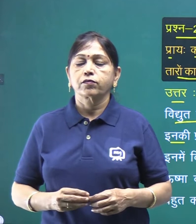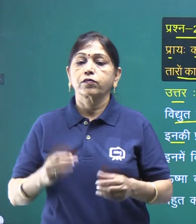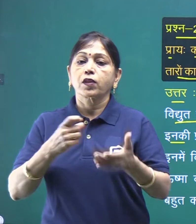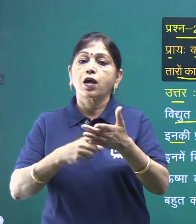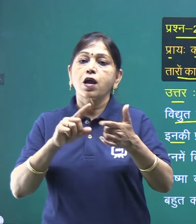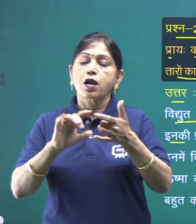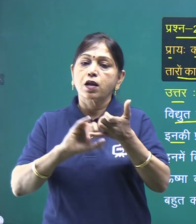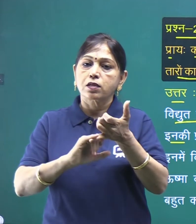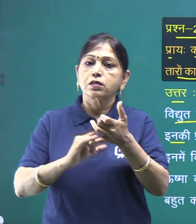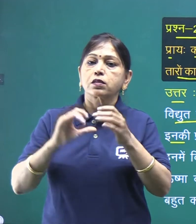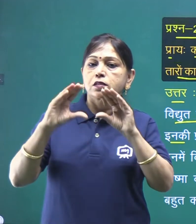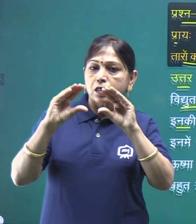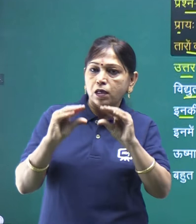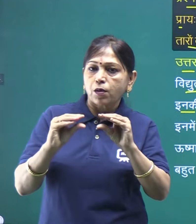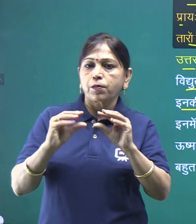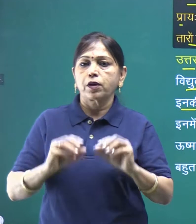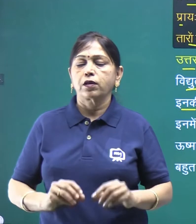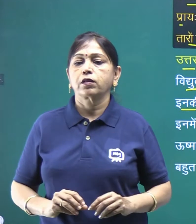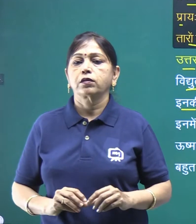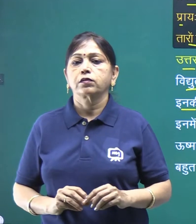प्रतिरोधकता कम है,